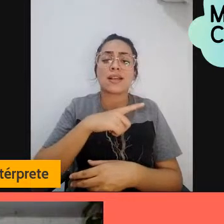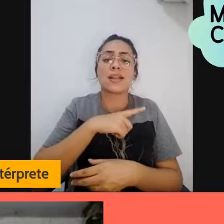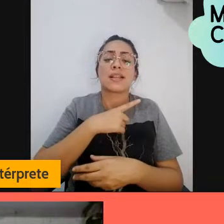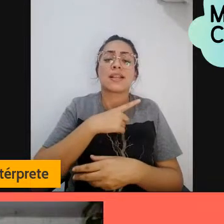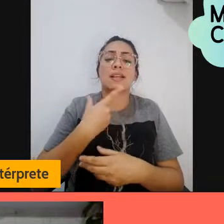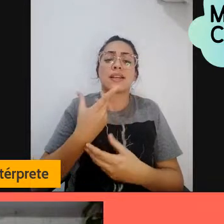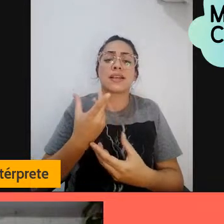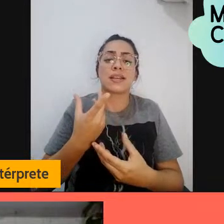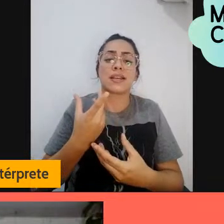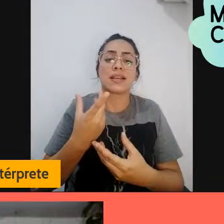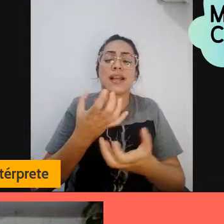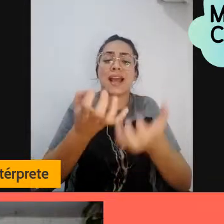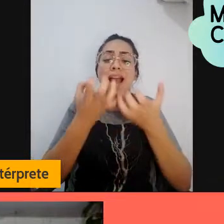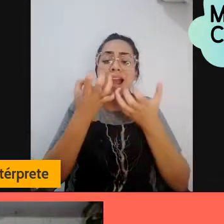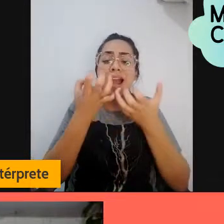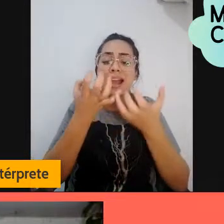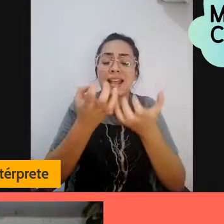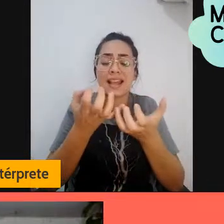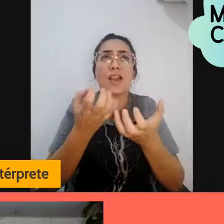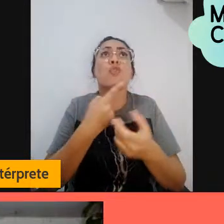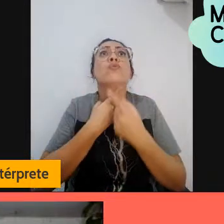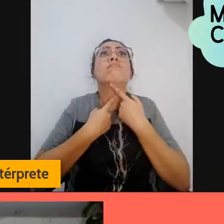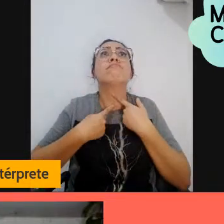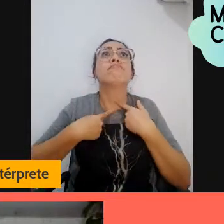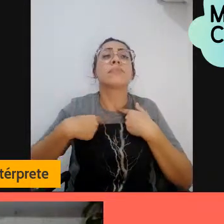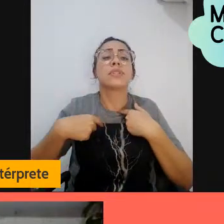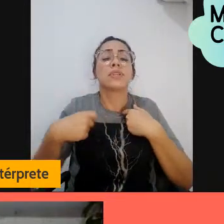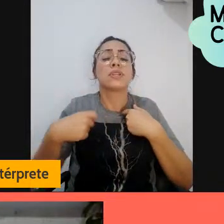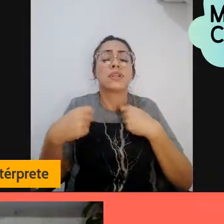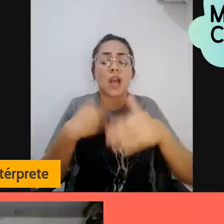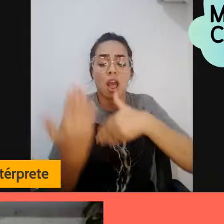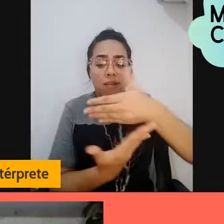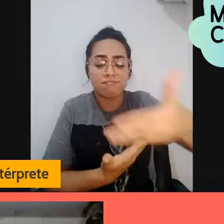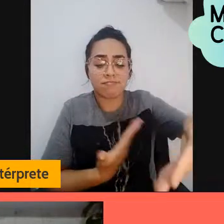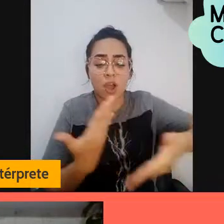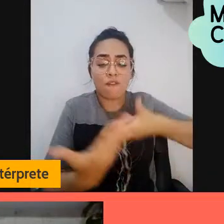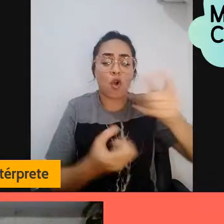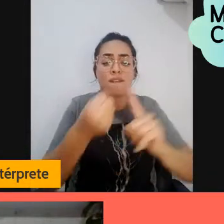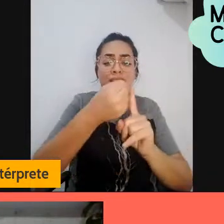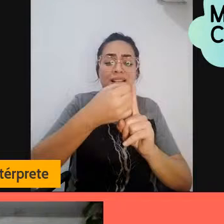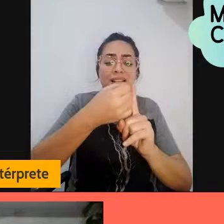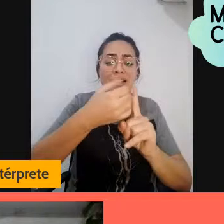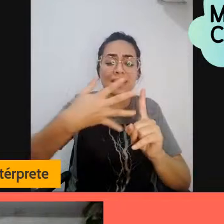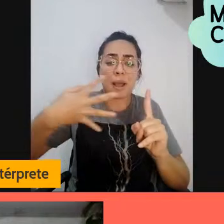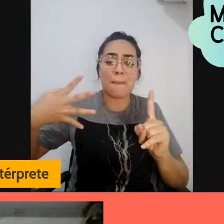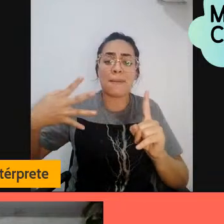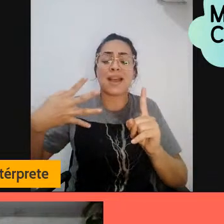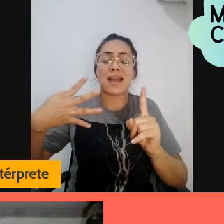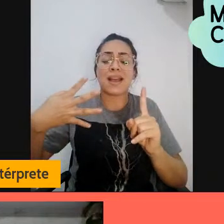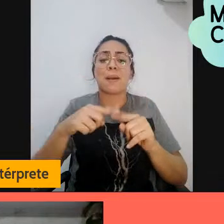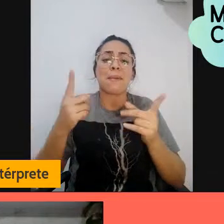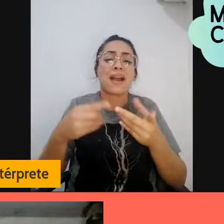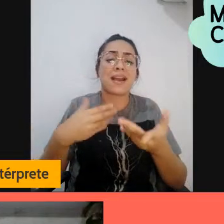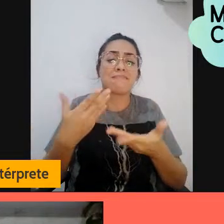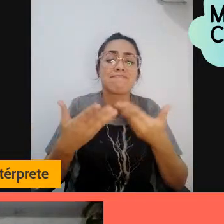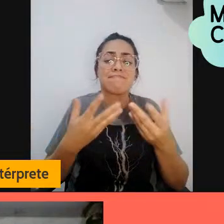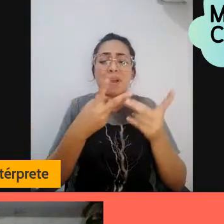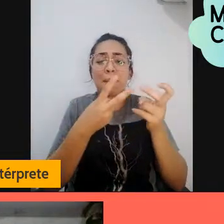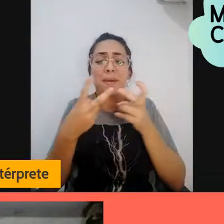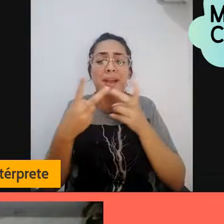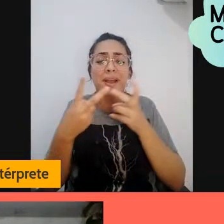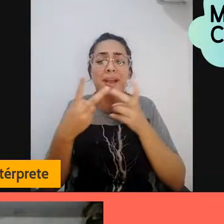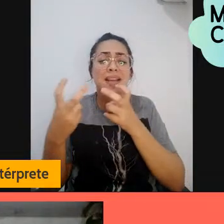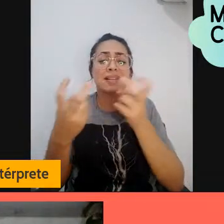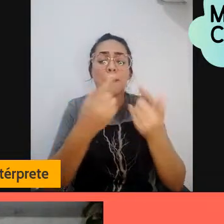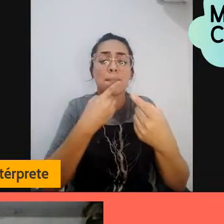da gente querer se envolver na pesquisa, enfim, e sempre deixando a extensão de lado, né? E quando a gente percebe que há um diálogo